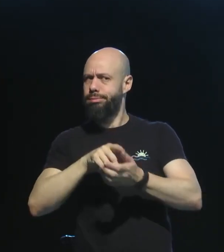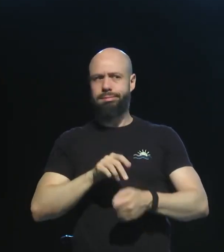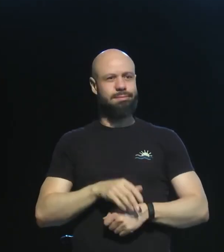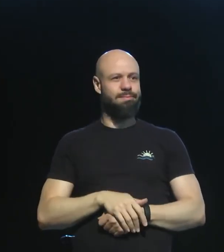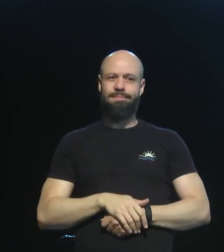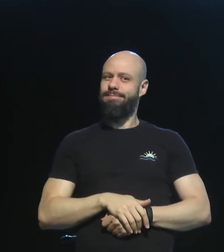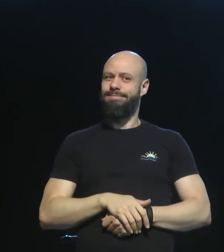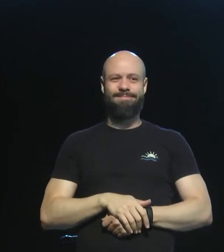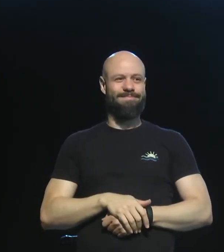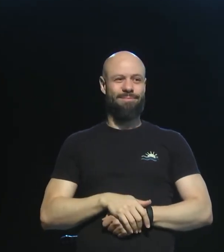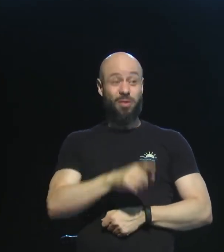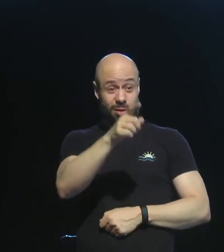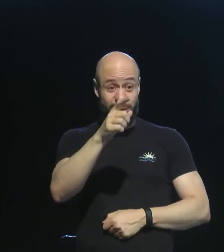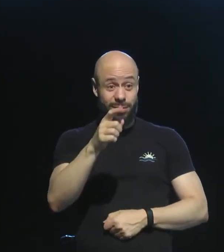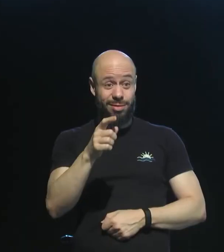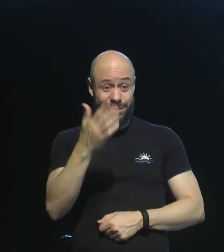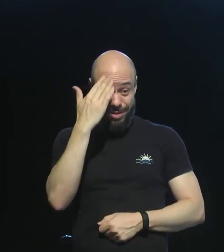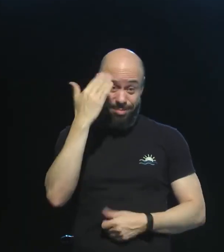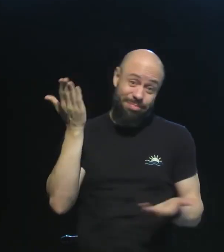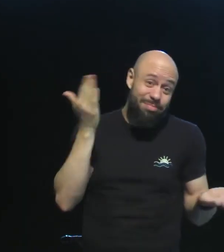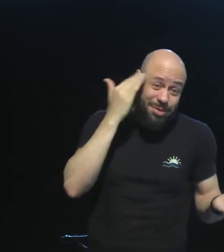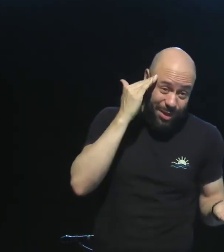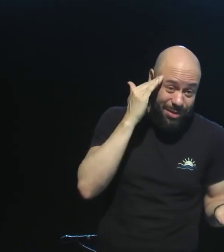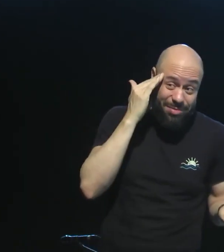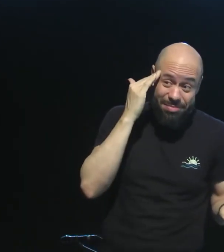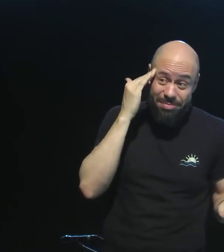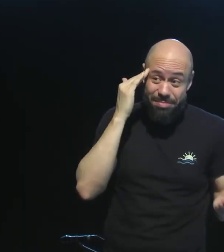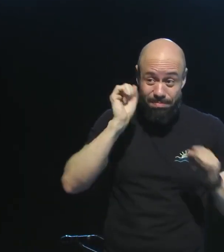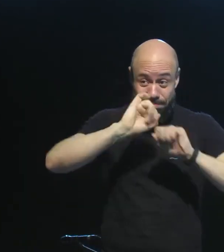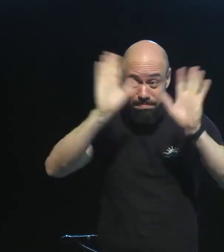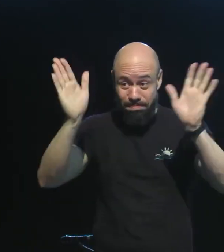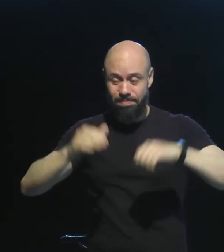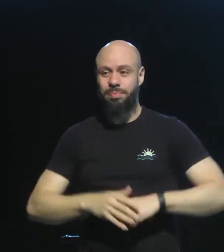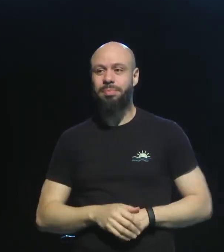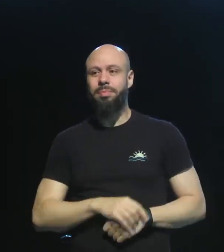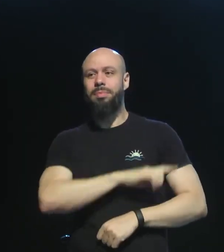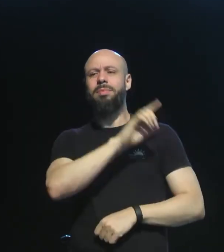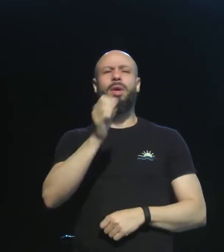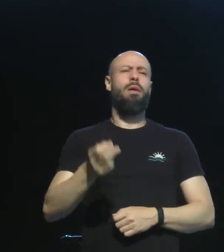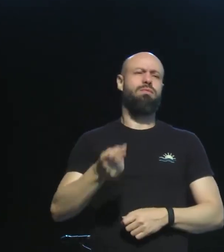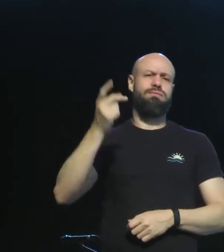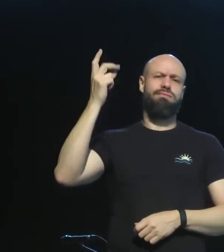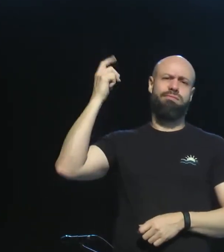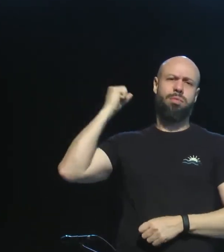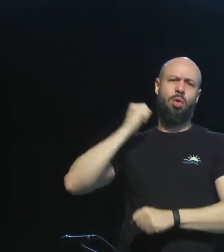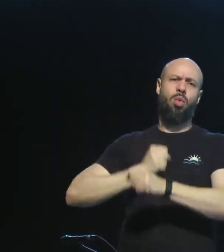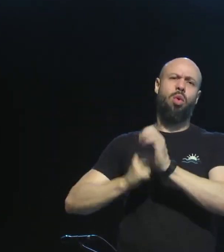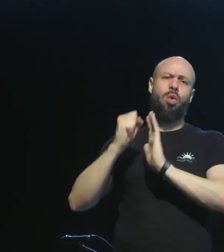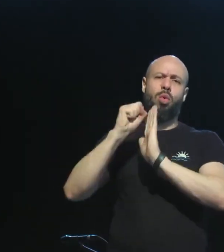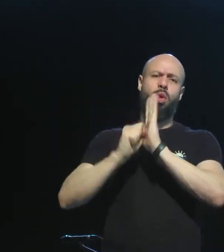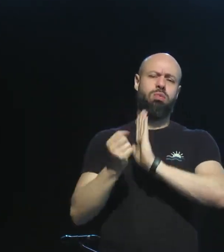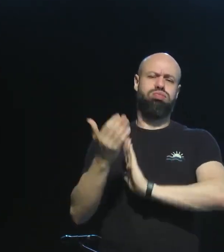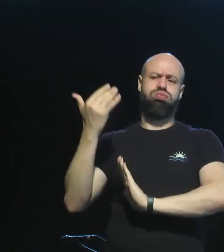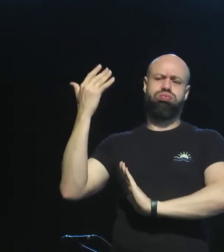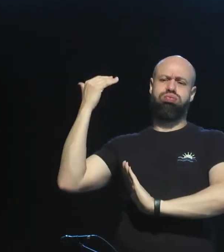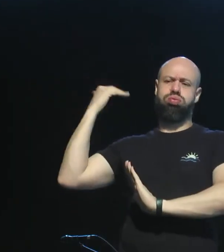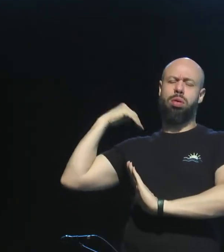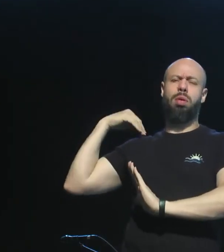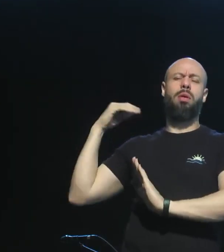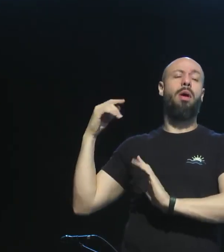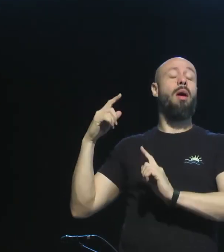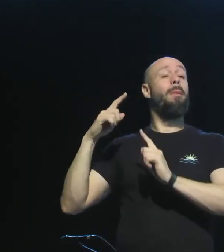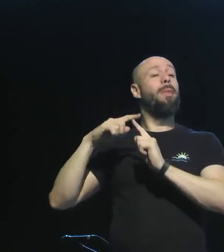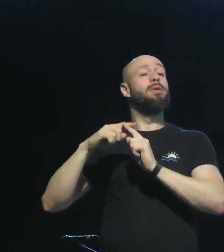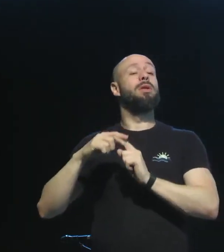Gente, até pouco tempo atrás, durante muitos séculos, a humanidade acreditava que a Terra era